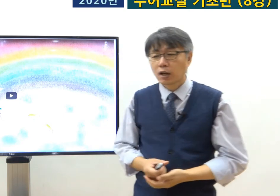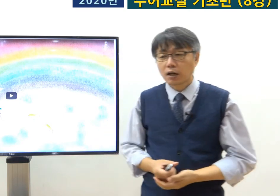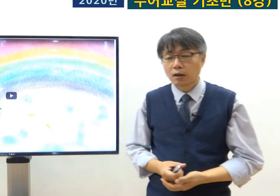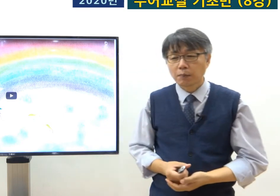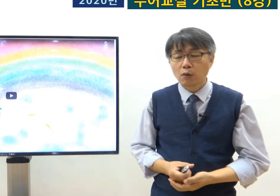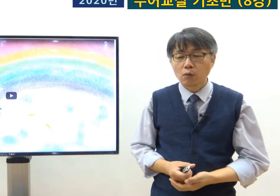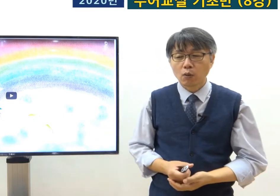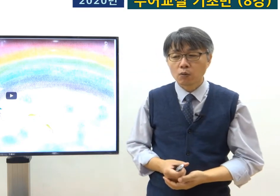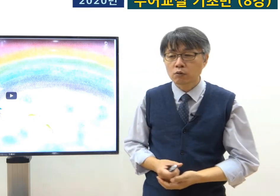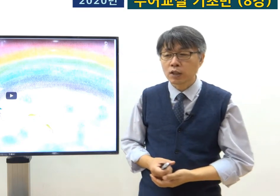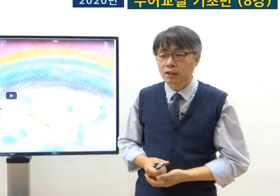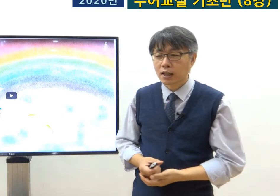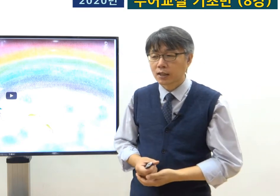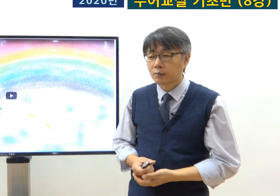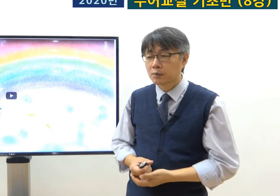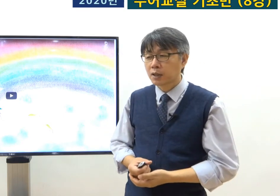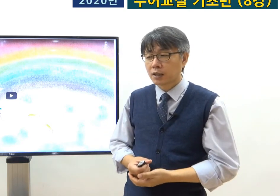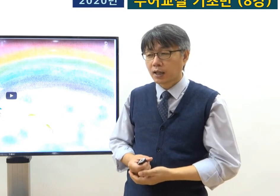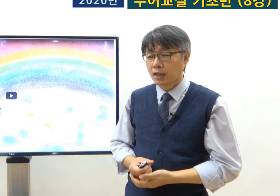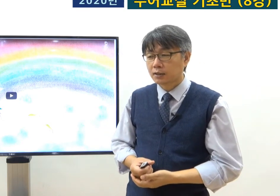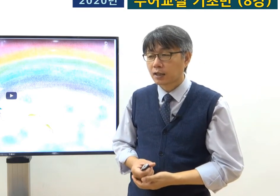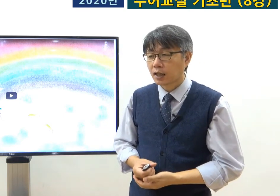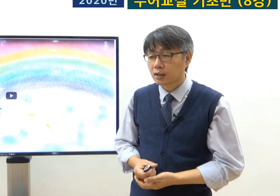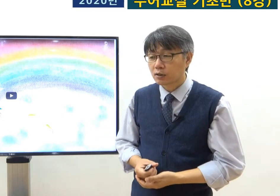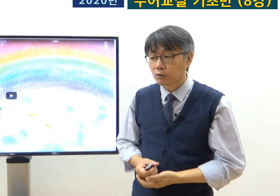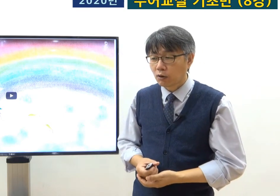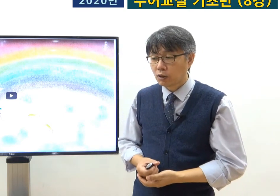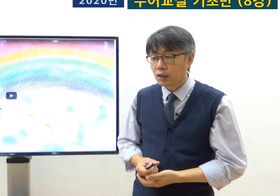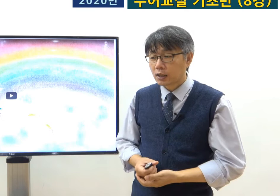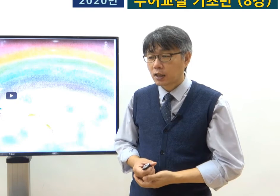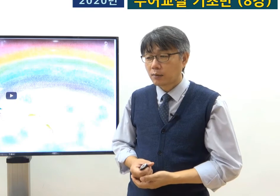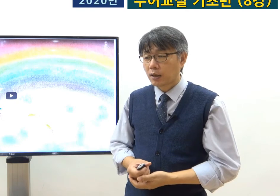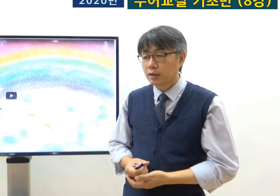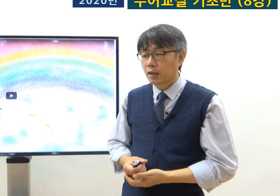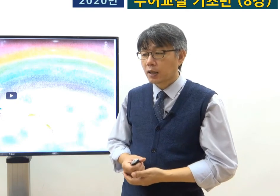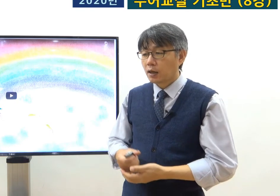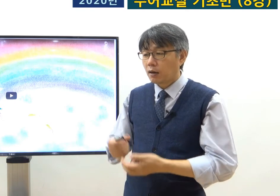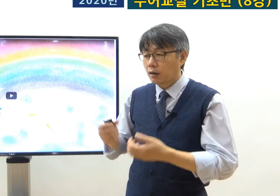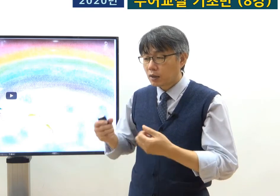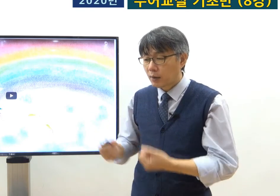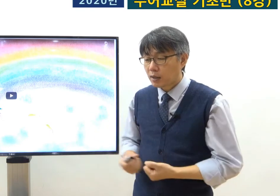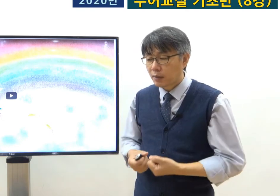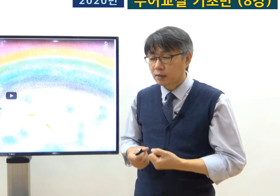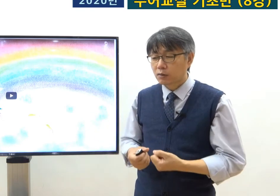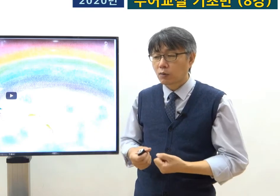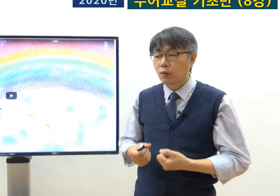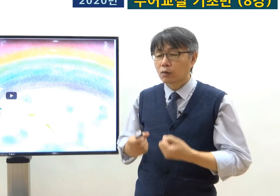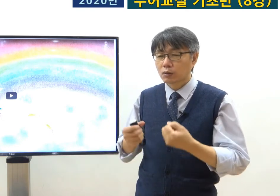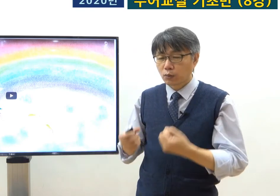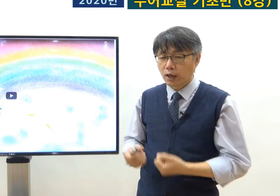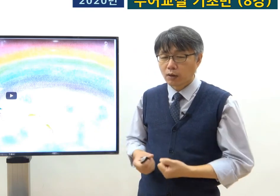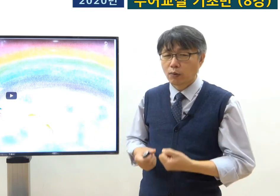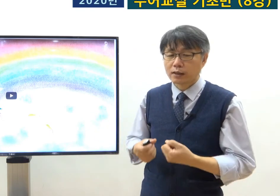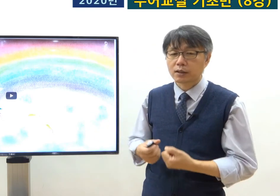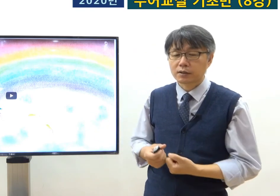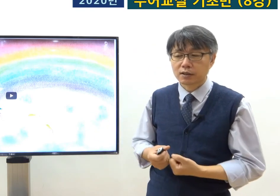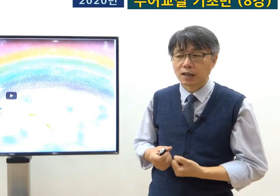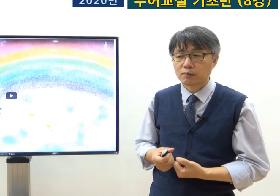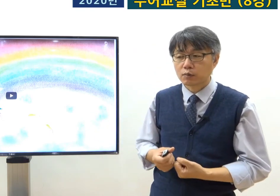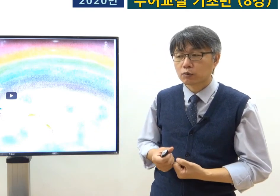우리가 배우고 꿈꾼다는 게 참 의미가 있다라는 생각이 들고요. 그 다음에 이제 희망을 만들고 노래하고 하는 것들이 참